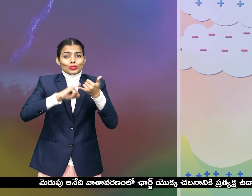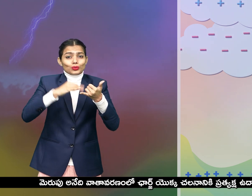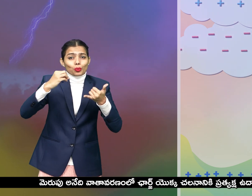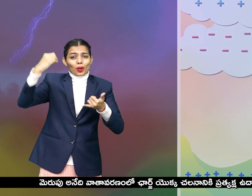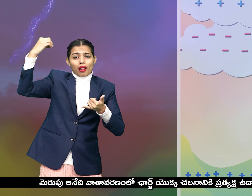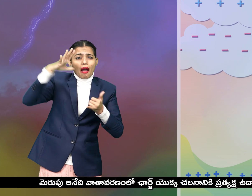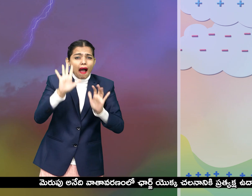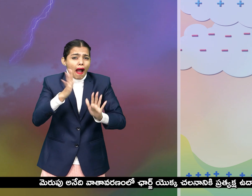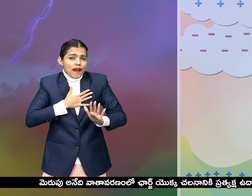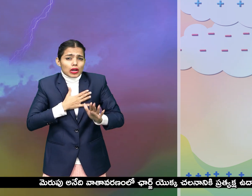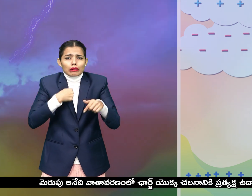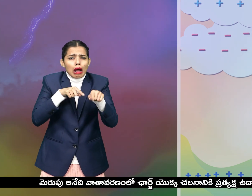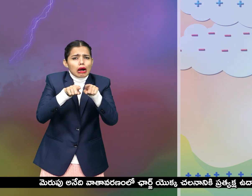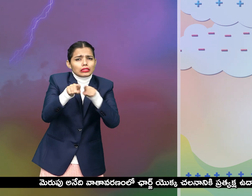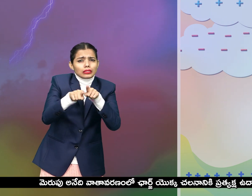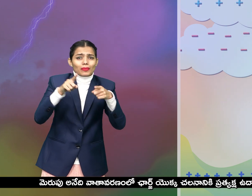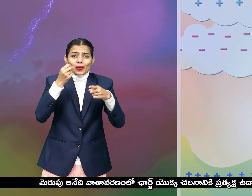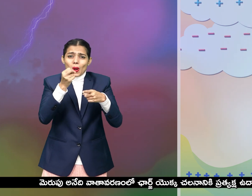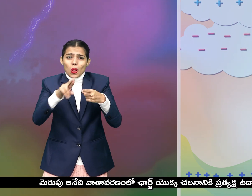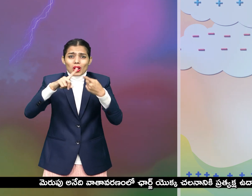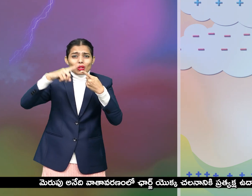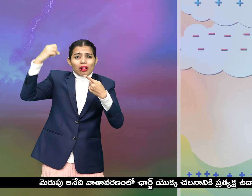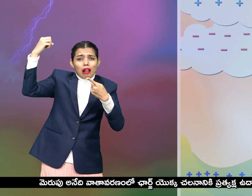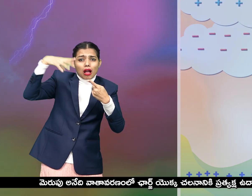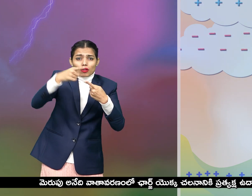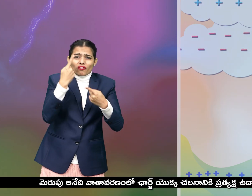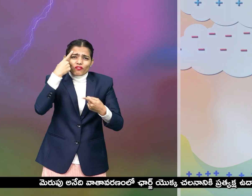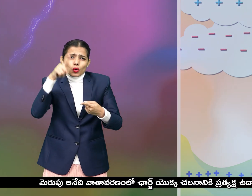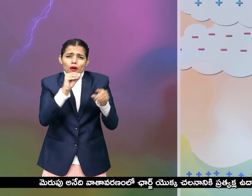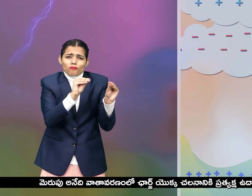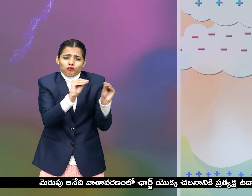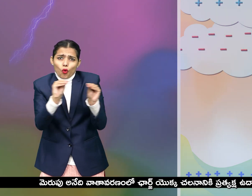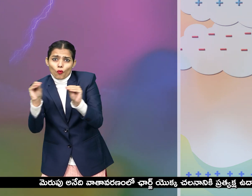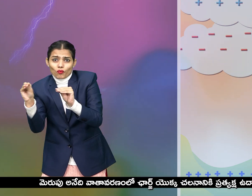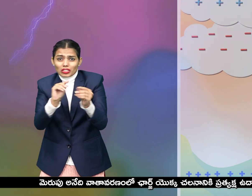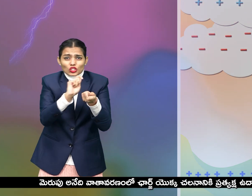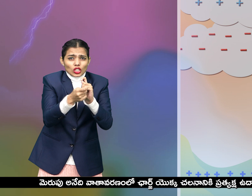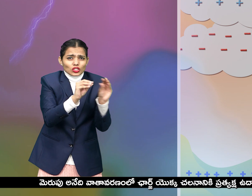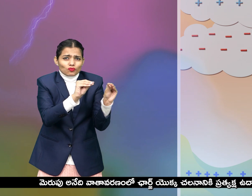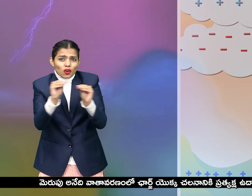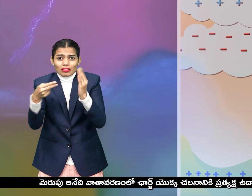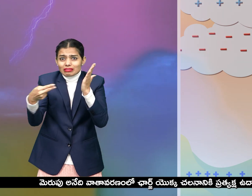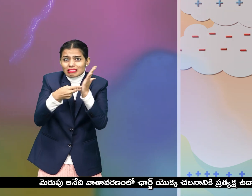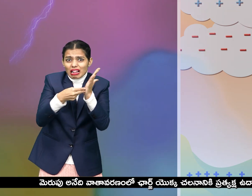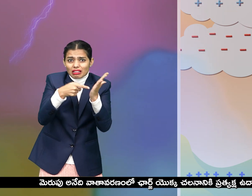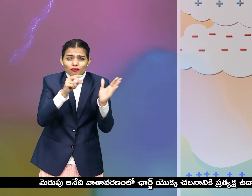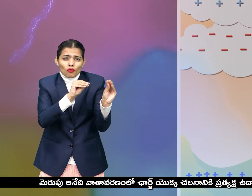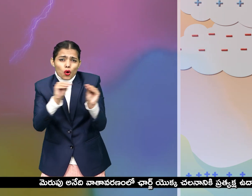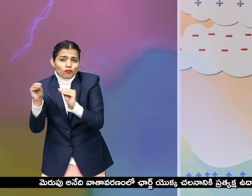అందువలన మెరుపు అనేది వాతావరణంలో ఛార్జ్ యొక్క చలనానికి ప్రత్యక్ష ఉదాహరణ లేదా